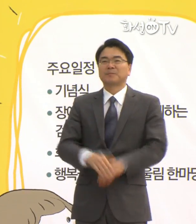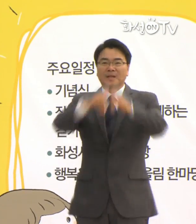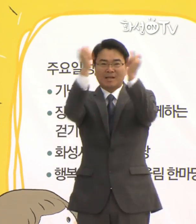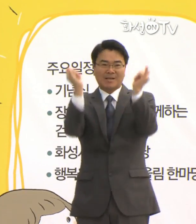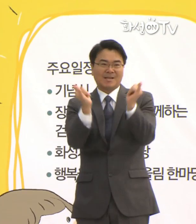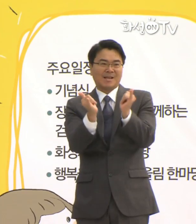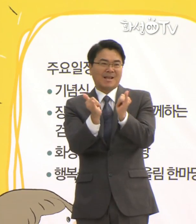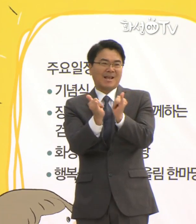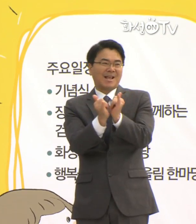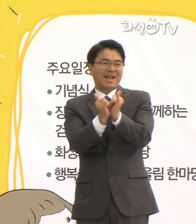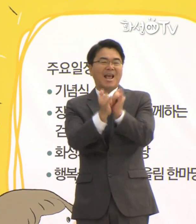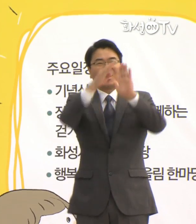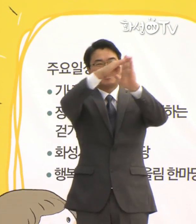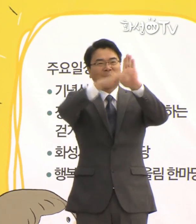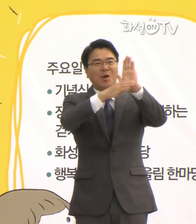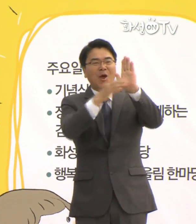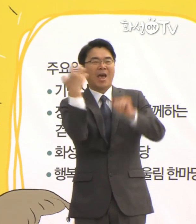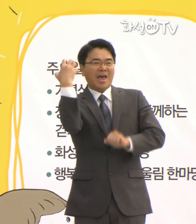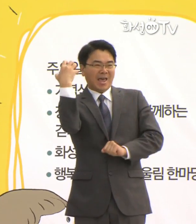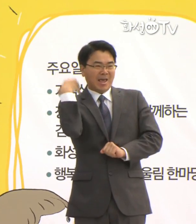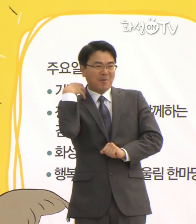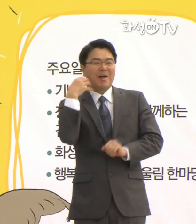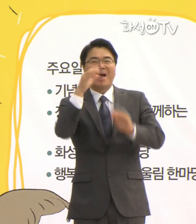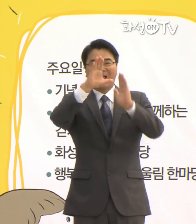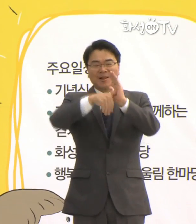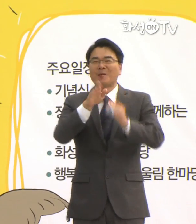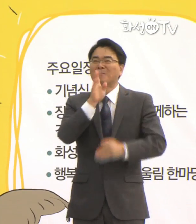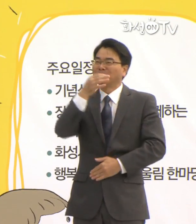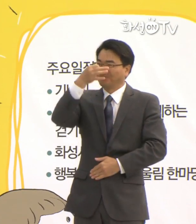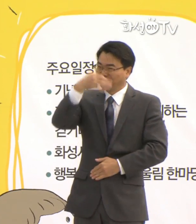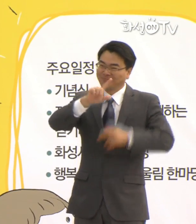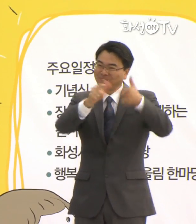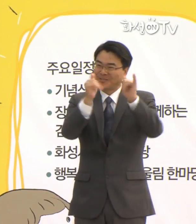사회자는 제가 가장 힘들어하는 부분입니다. 내빈 순서가 또 이게